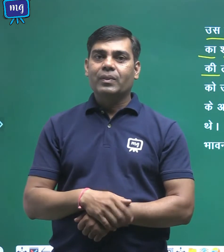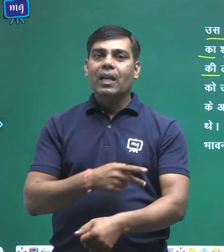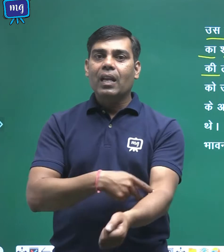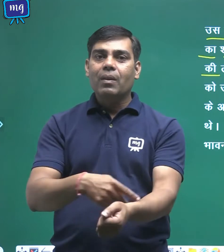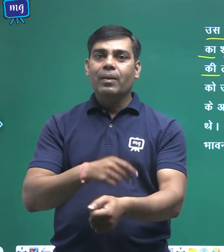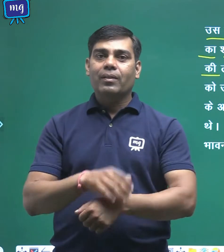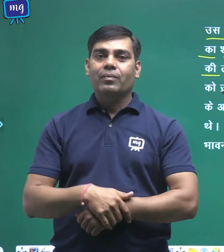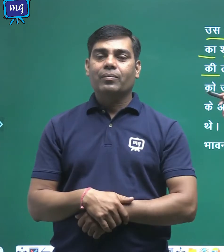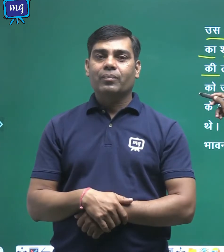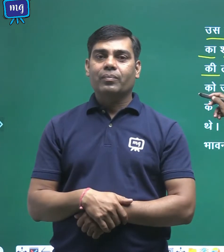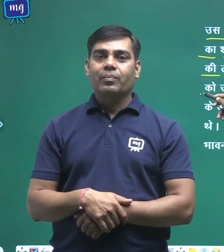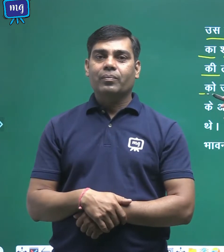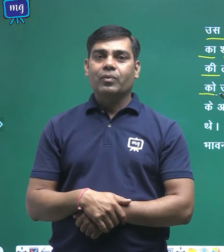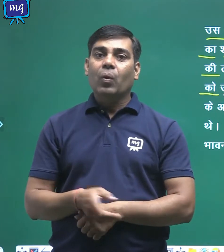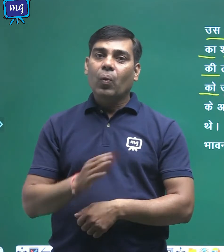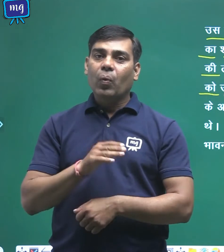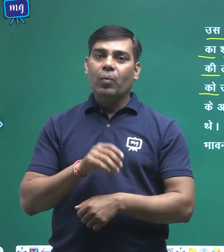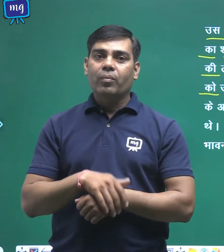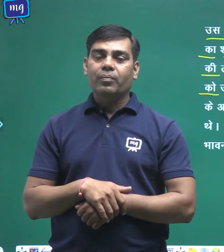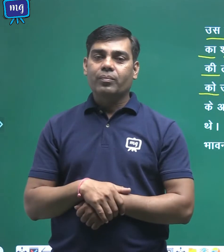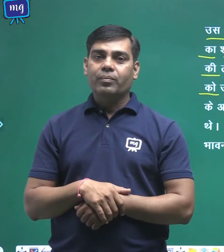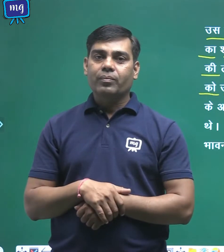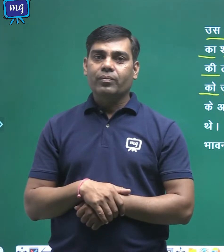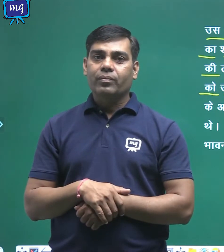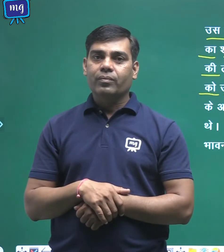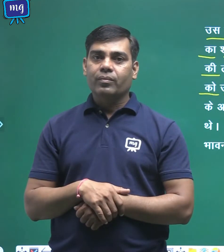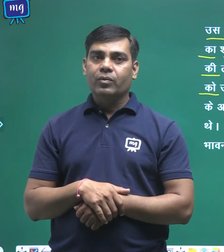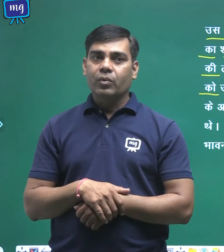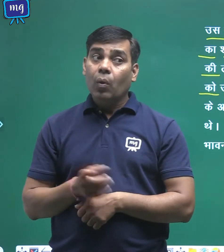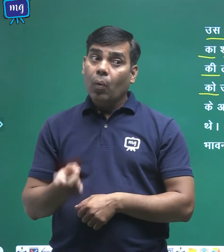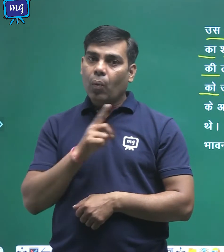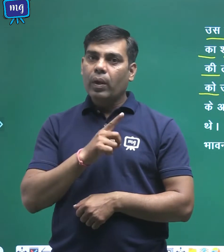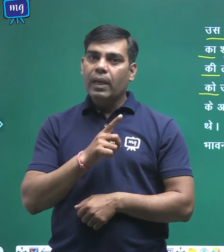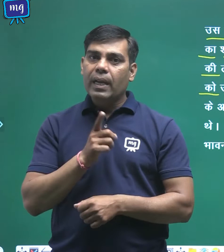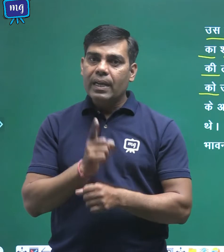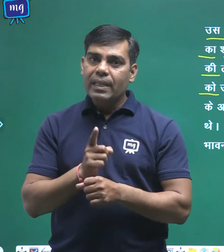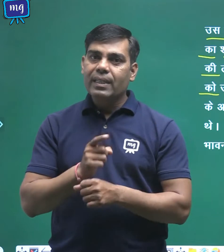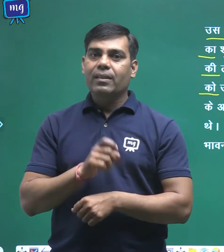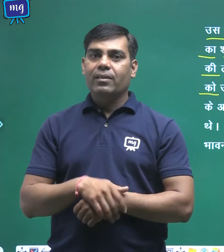कालीबाई को उनके शिक्षक